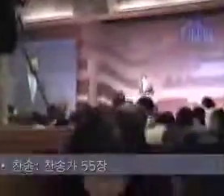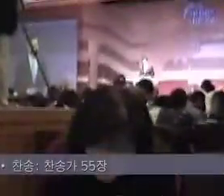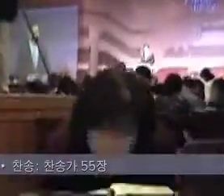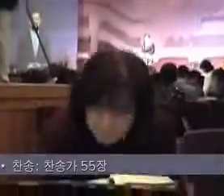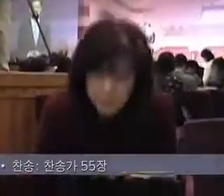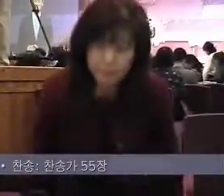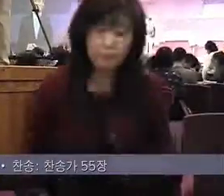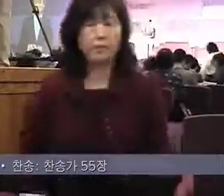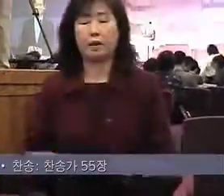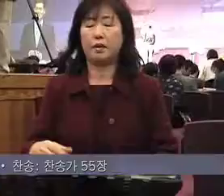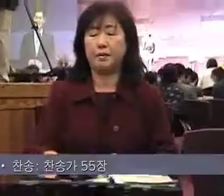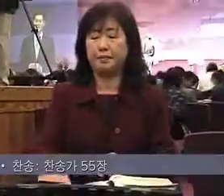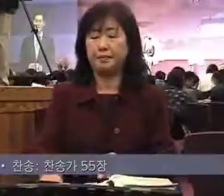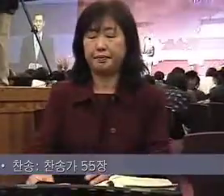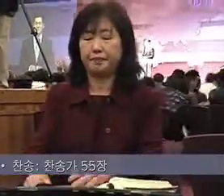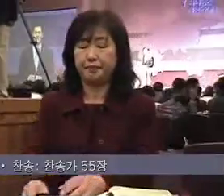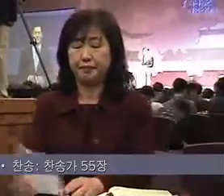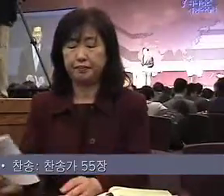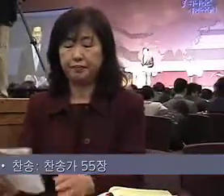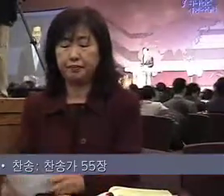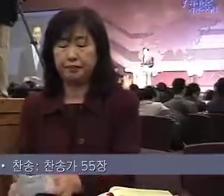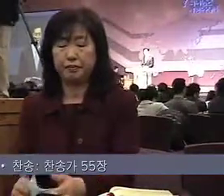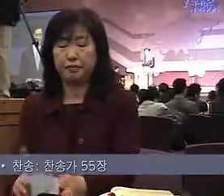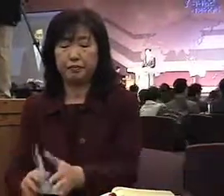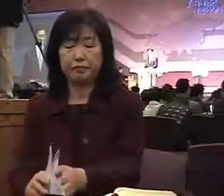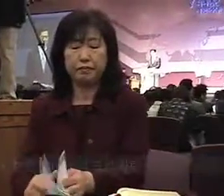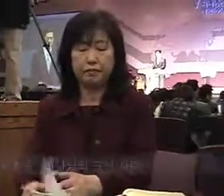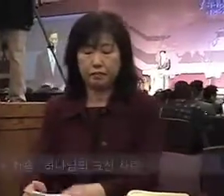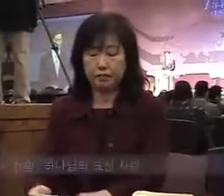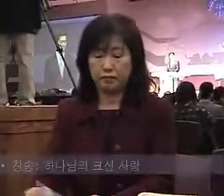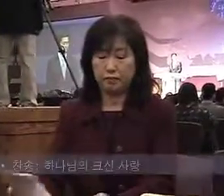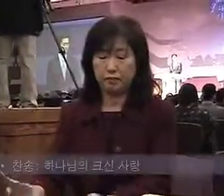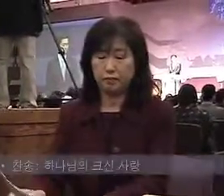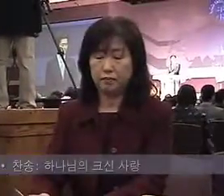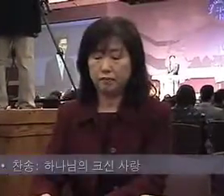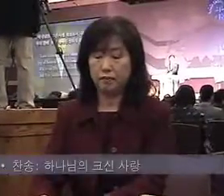모시고자 하나님의 크신 사랑을 함께 찬양하도록 하겠습니다.